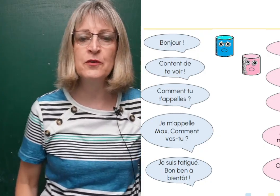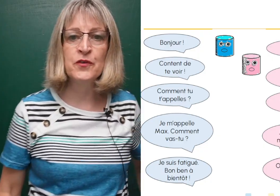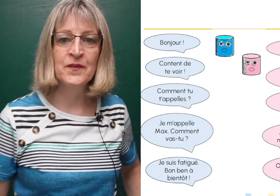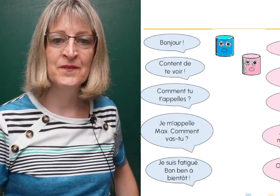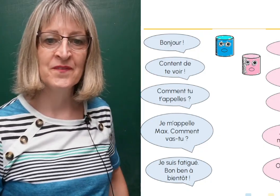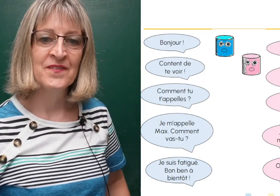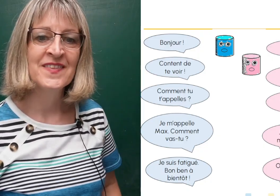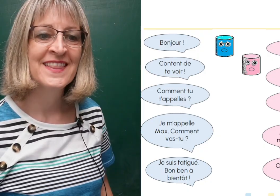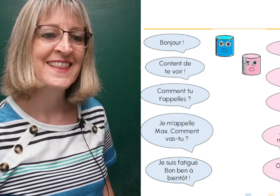évidence.